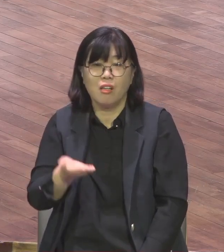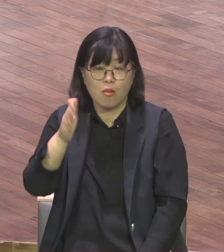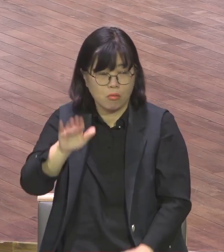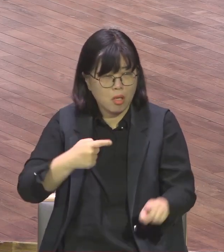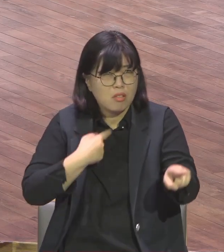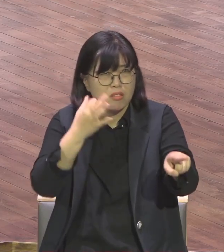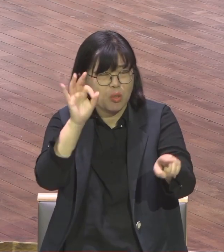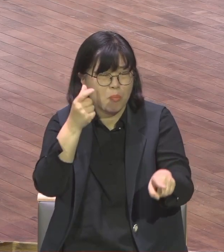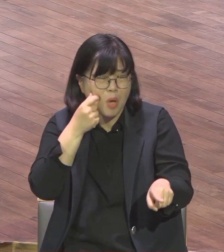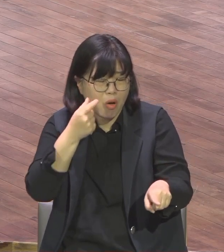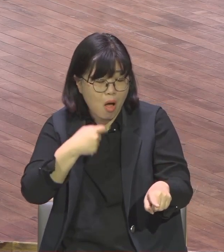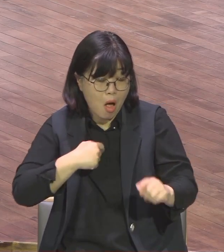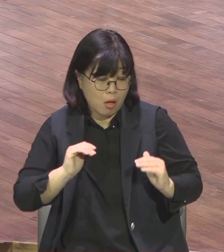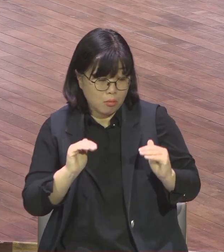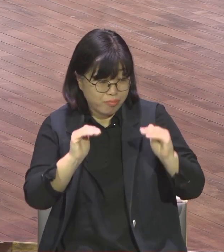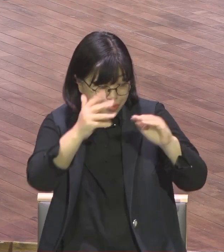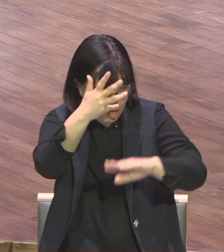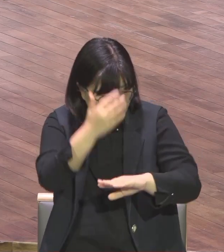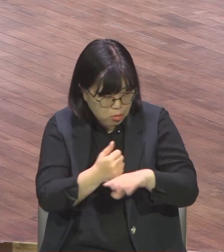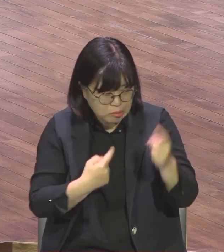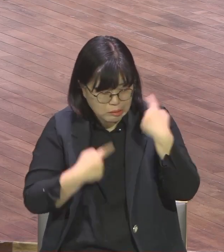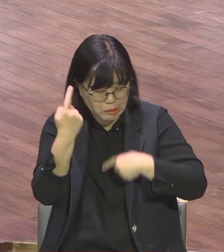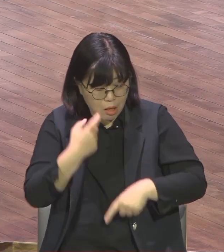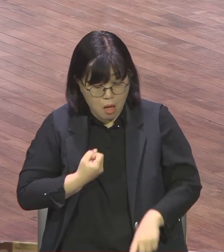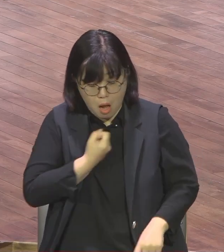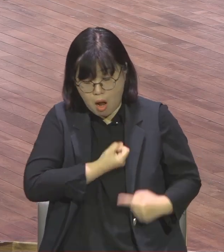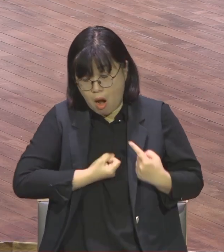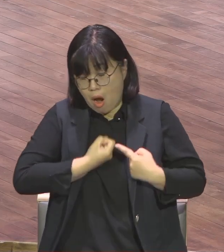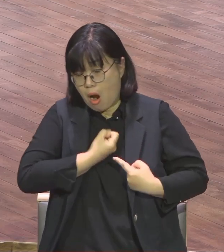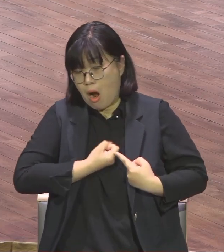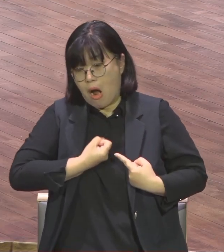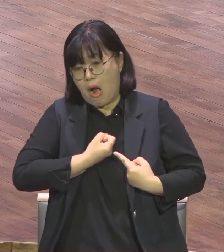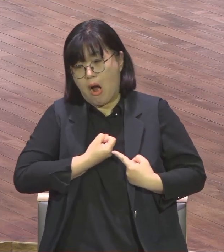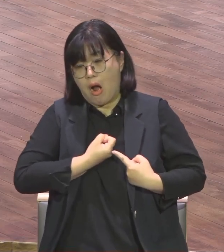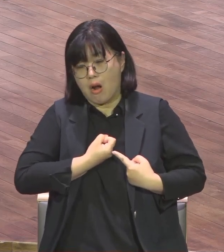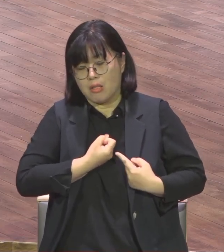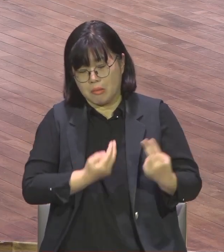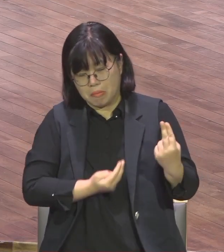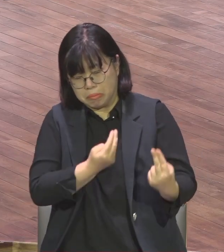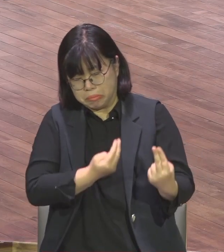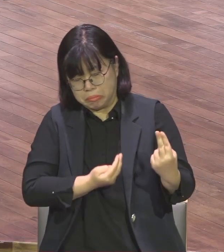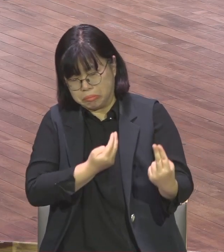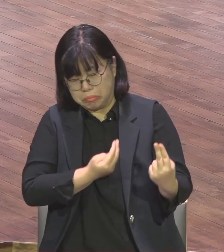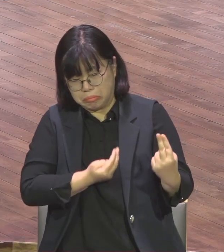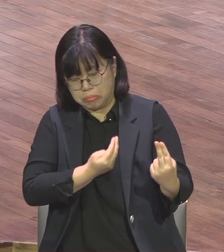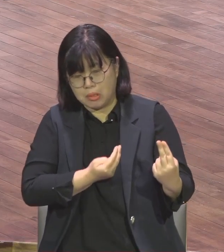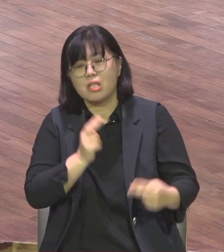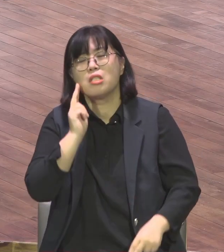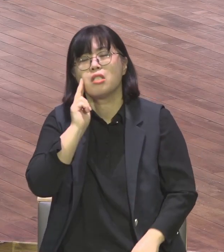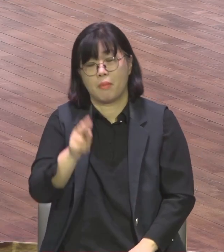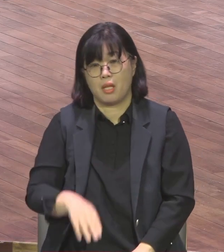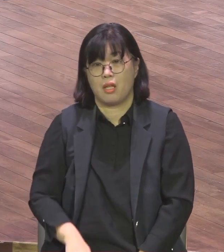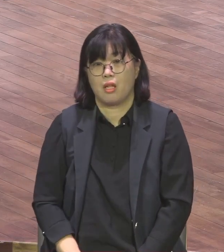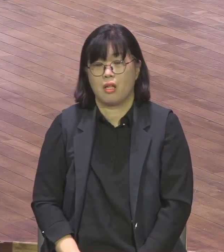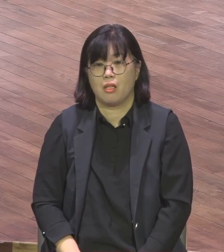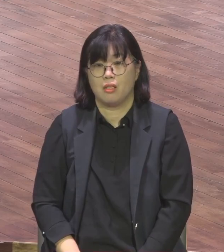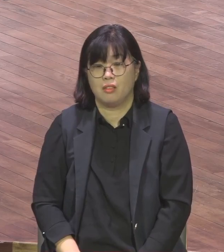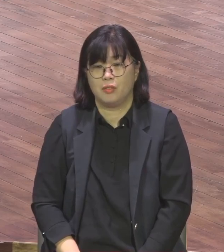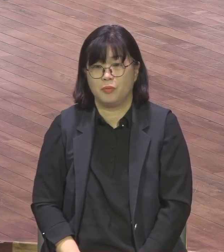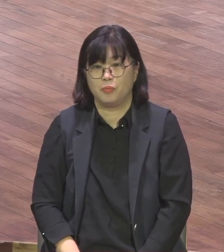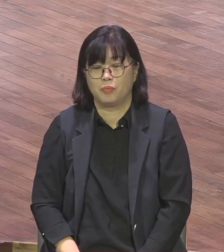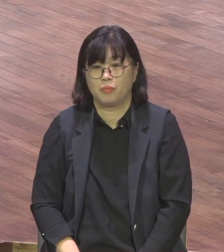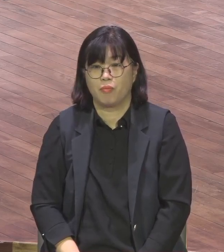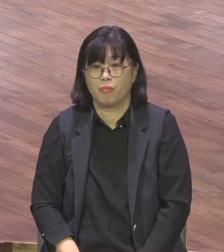이 사회생활 하는데 사실은 문제가 생겨요. 그 바탕에 뭐가 있느냐? 분노가 있어요.